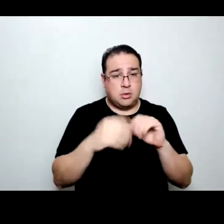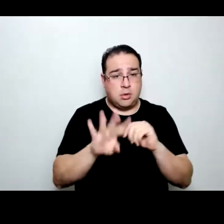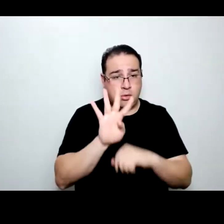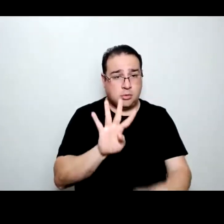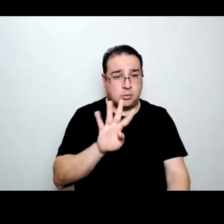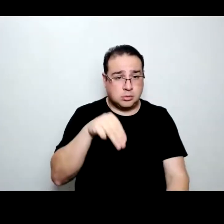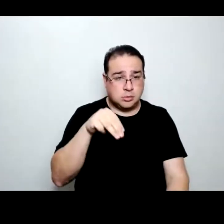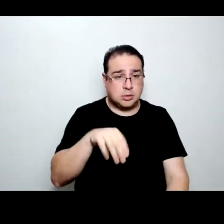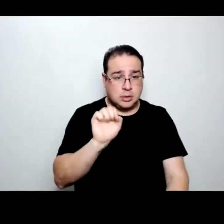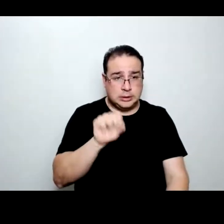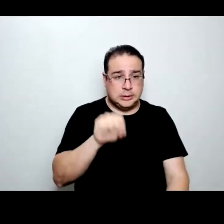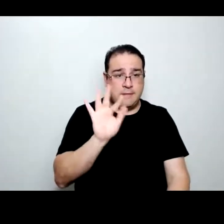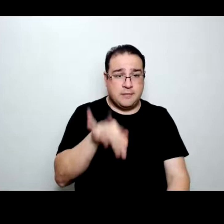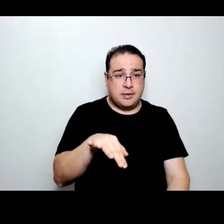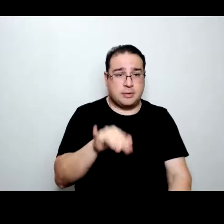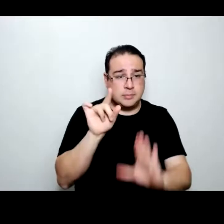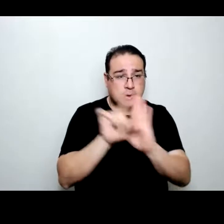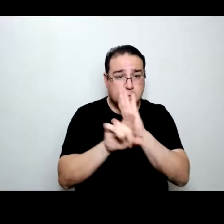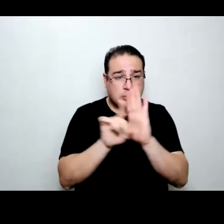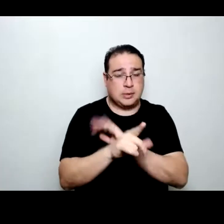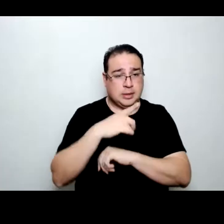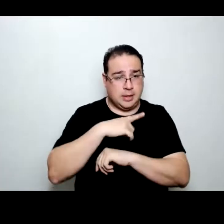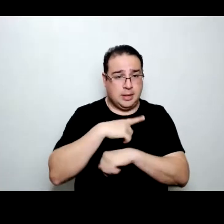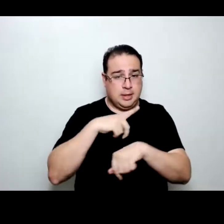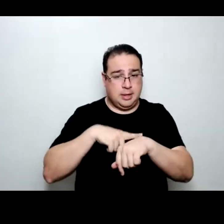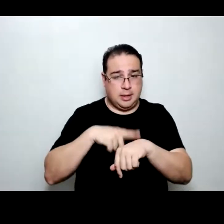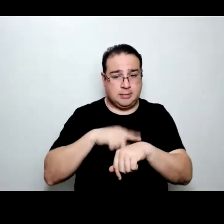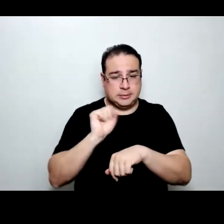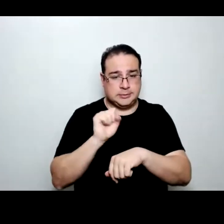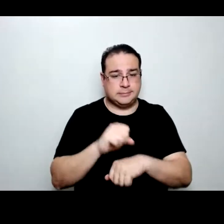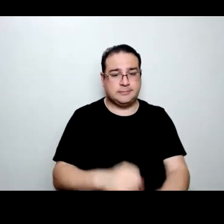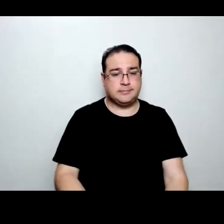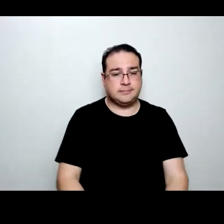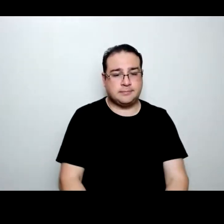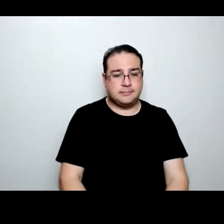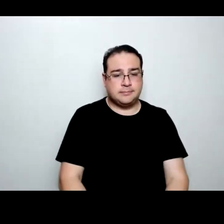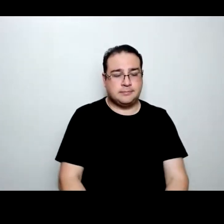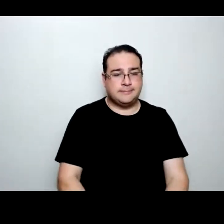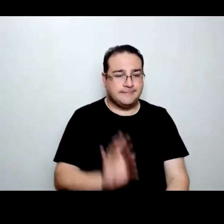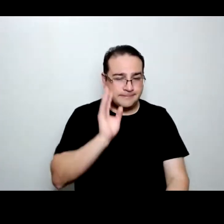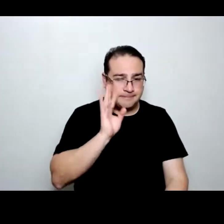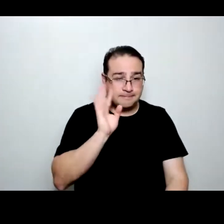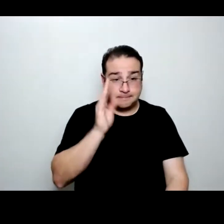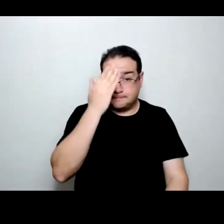minutinhos? Sim, eu estou encaminhando aqui. Eu estou encaminhando, sim. Obrigada.